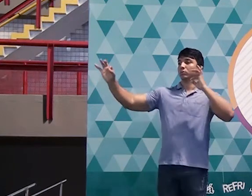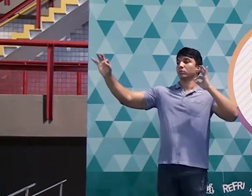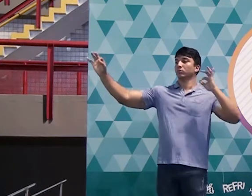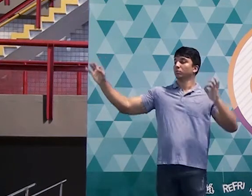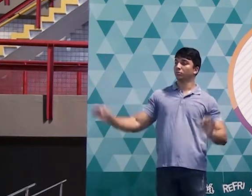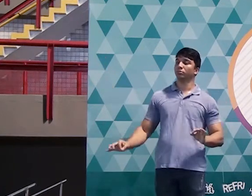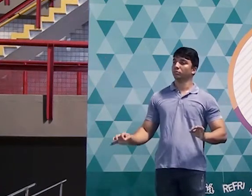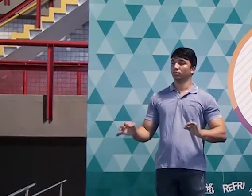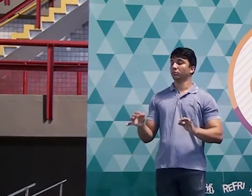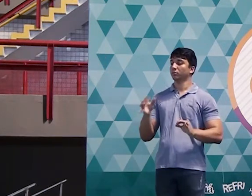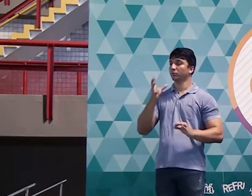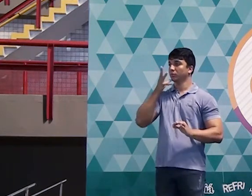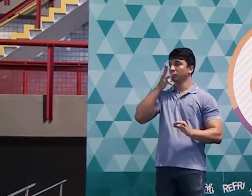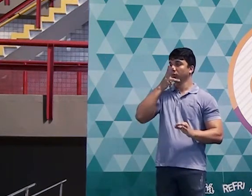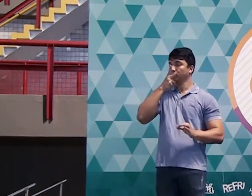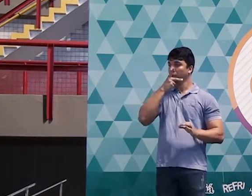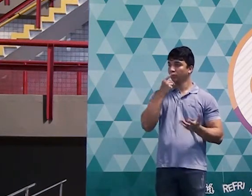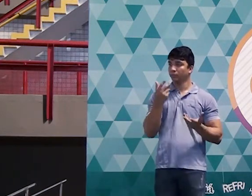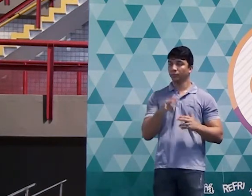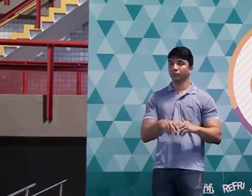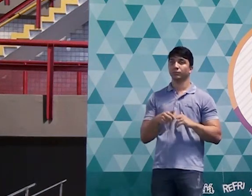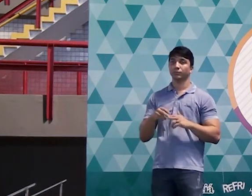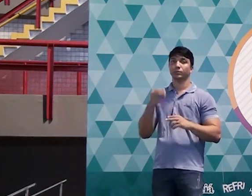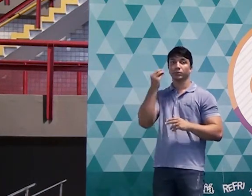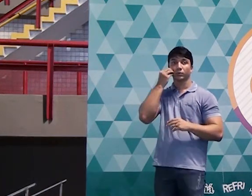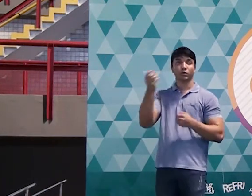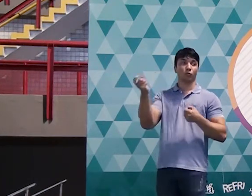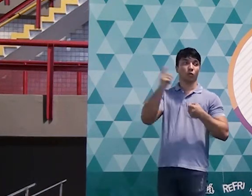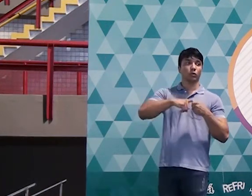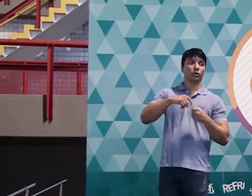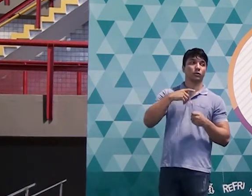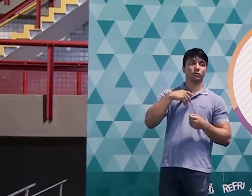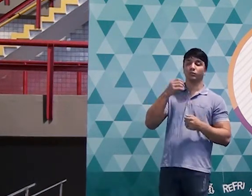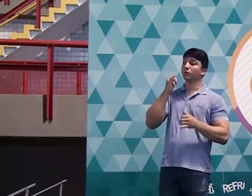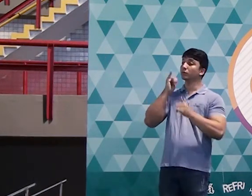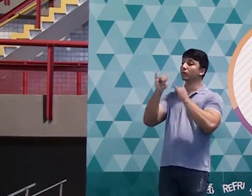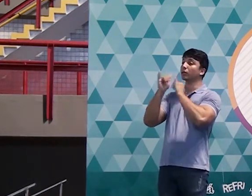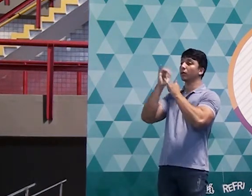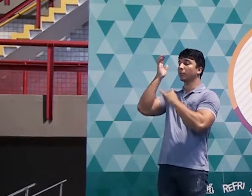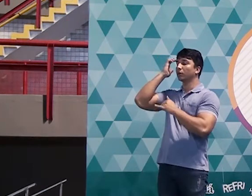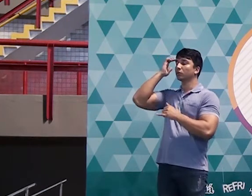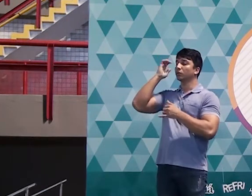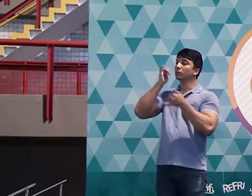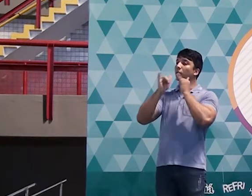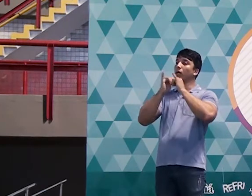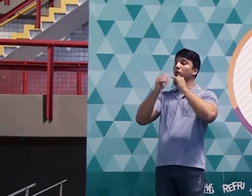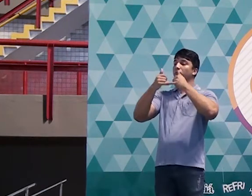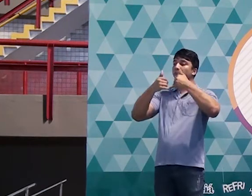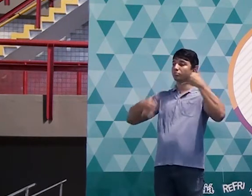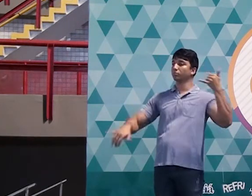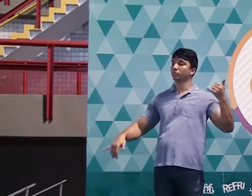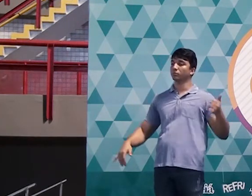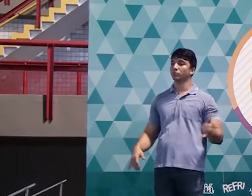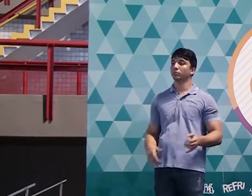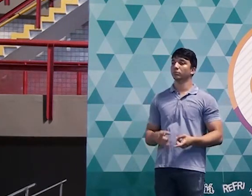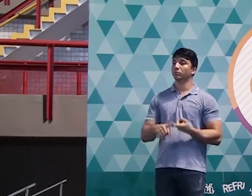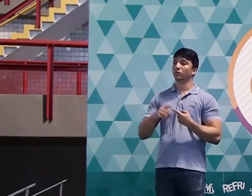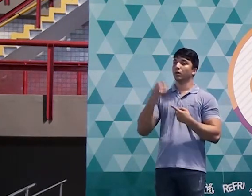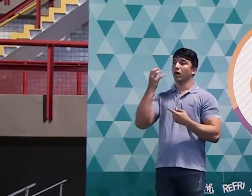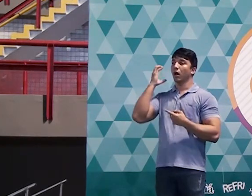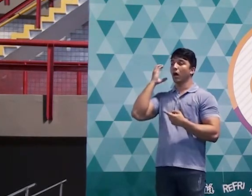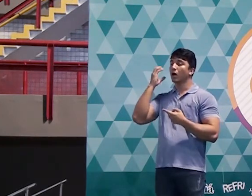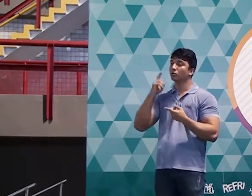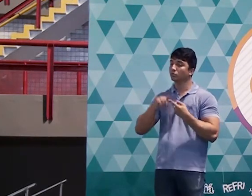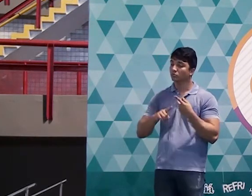5 dias. Vamos tentar voltar no tempo. Tira a internet, tira o rádio, tira a